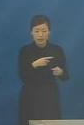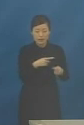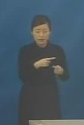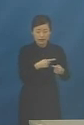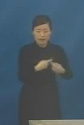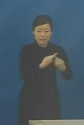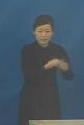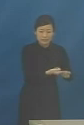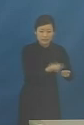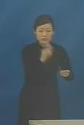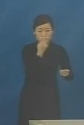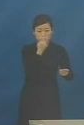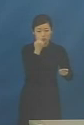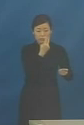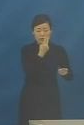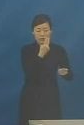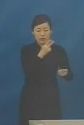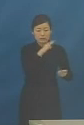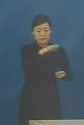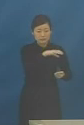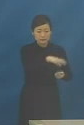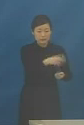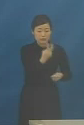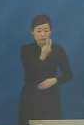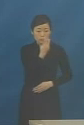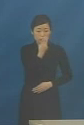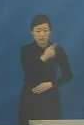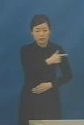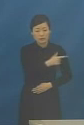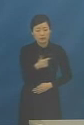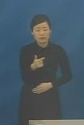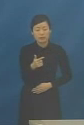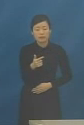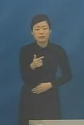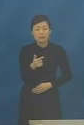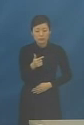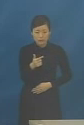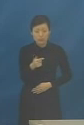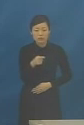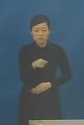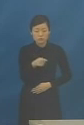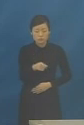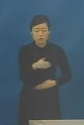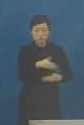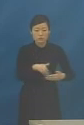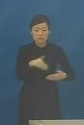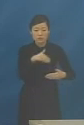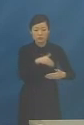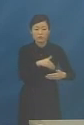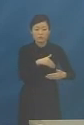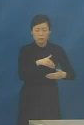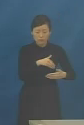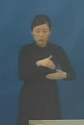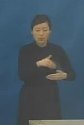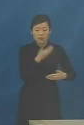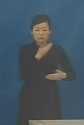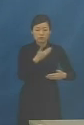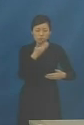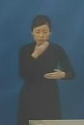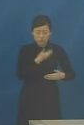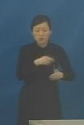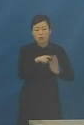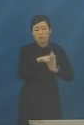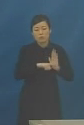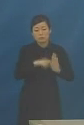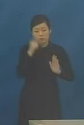えぇまぁ実地調査こういうものについてこうした条文についてはあの重要な条文項目だと思ってい